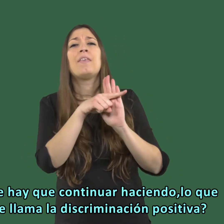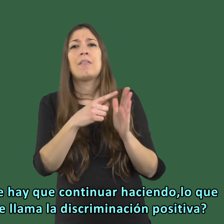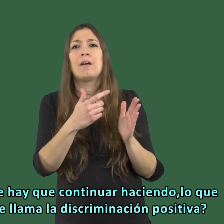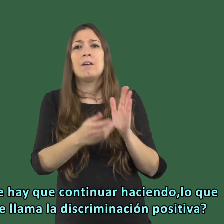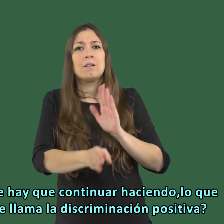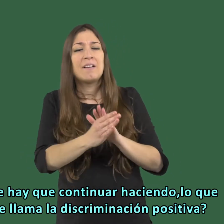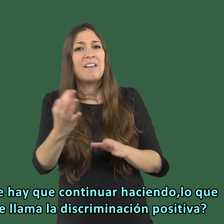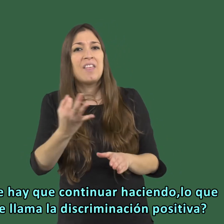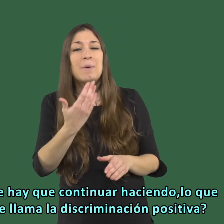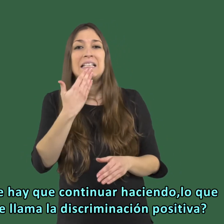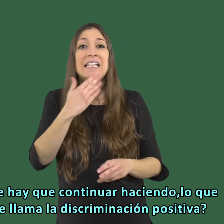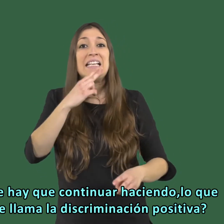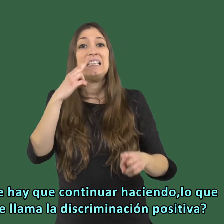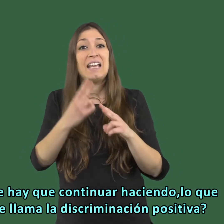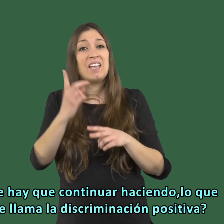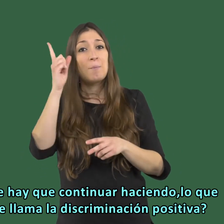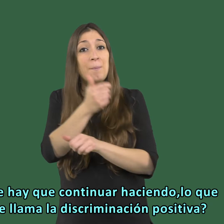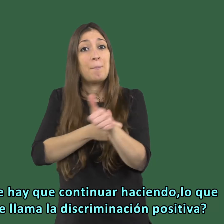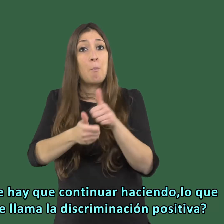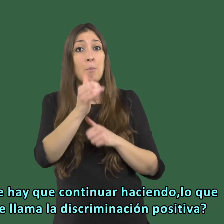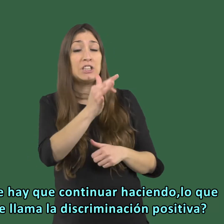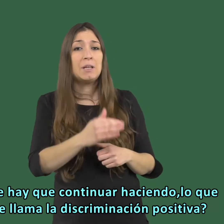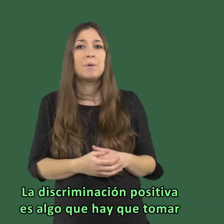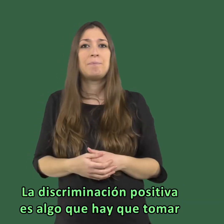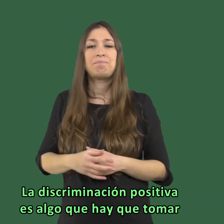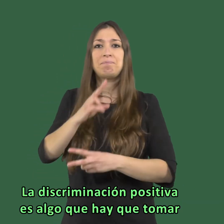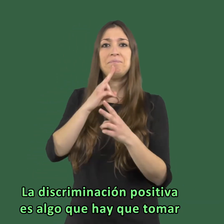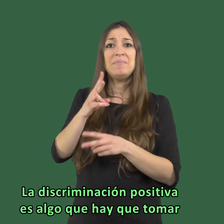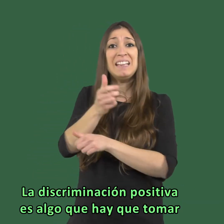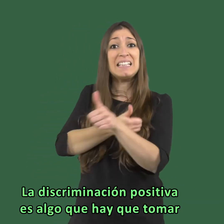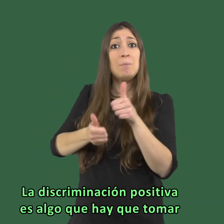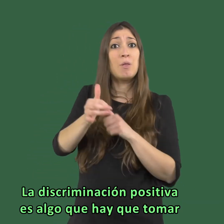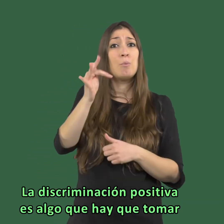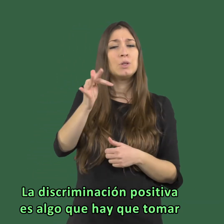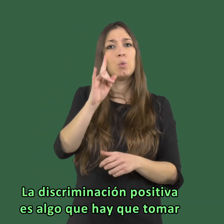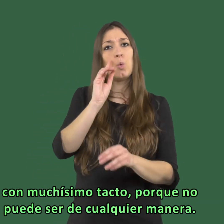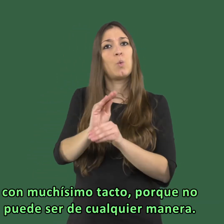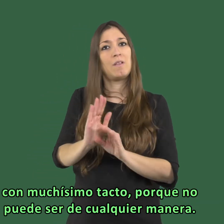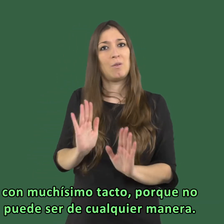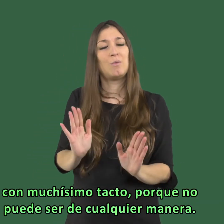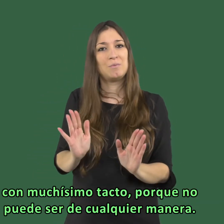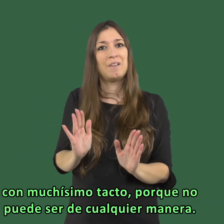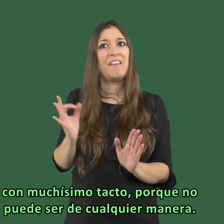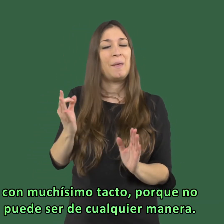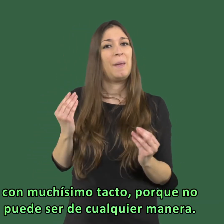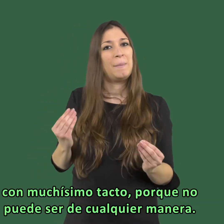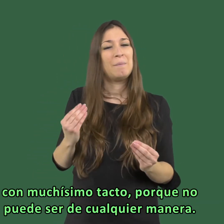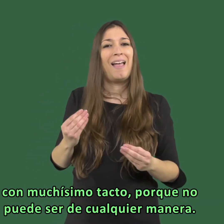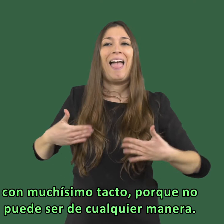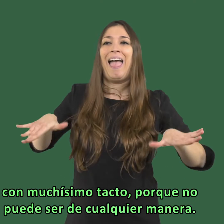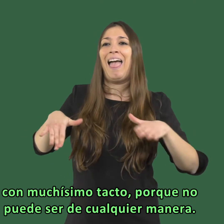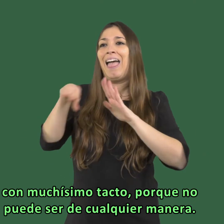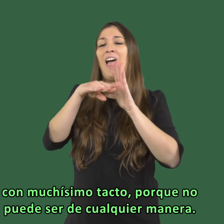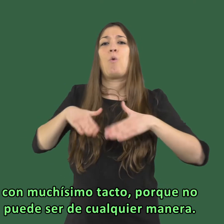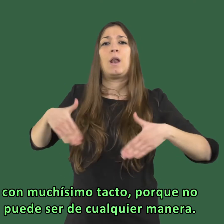medidas que hay que continuar haciendo lo que se llama la discriminación positiva? La discriminación positiva es algo que hay que tomar con muchísimo tacto, porque no puede